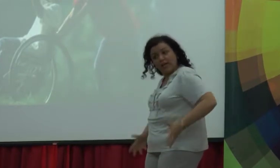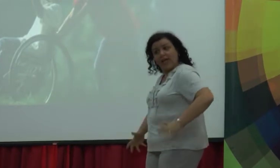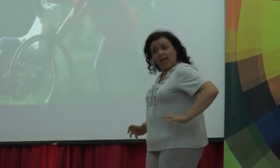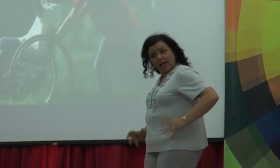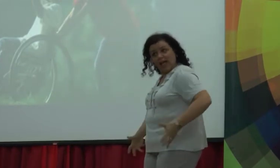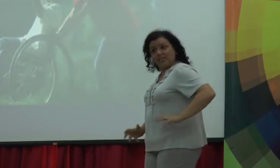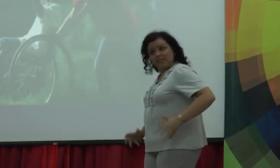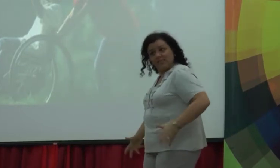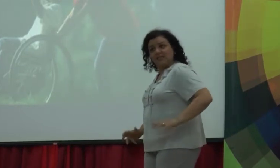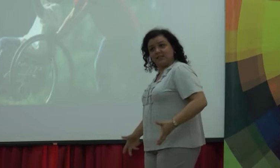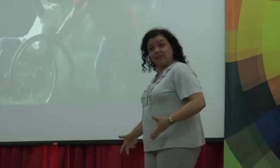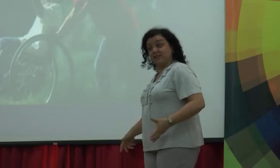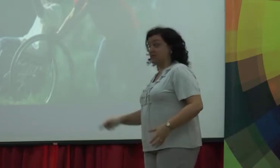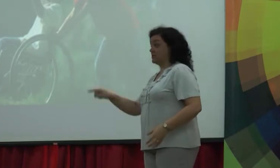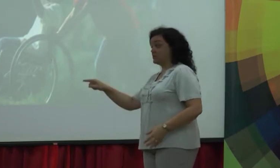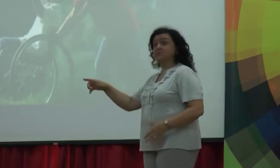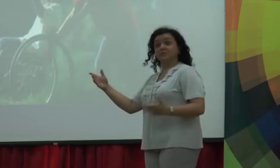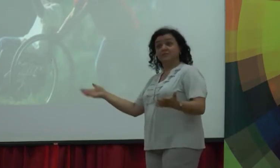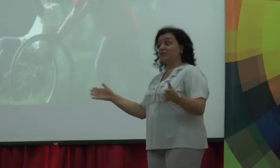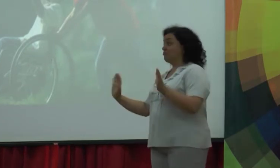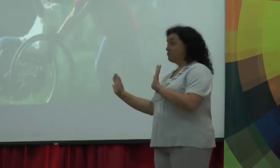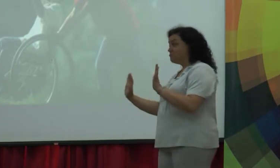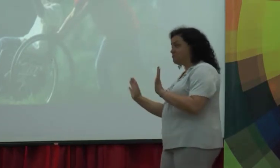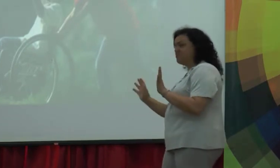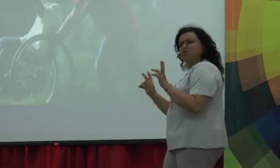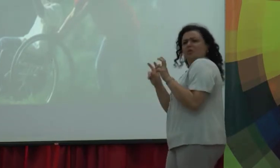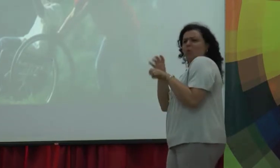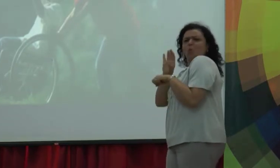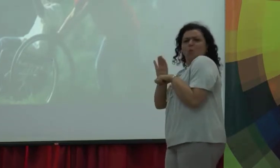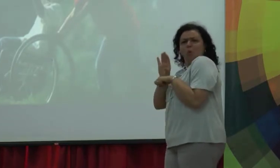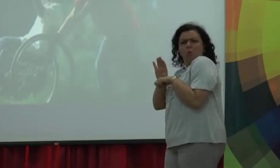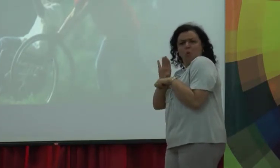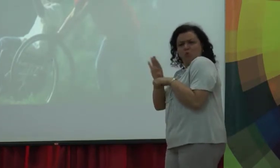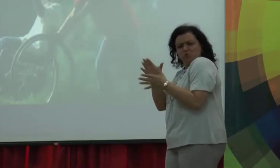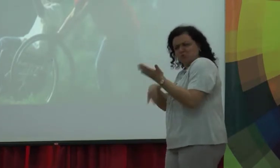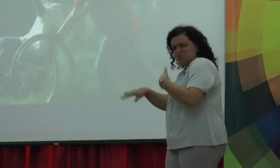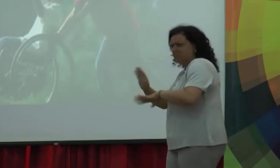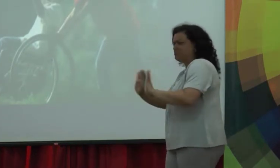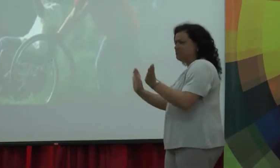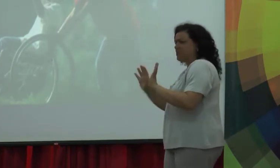ouvinte está ali, ó, com a cadeira de rodas.